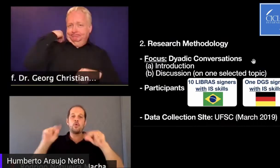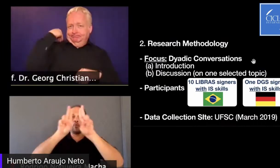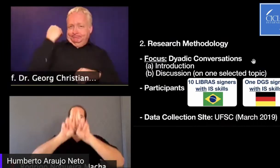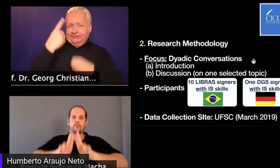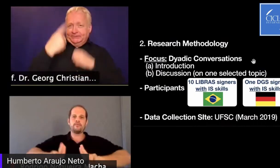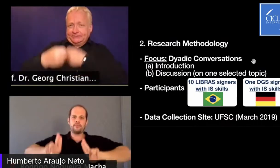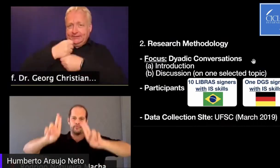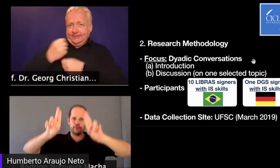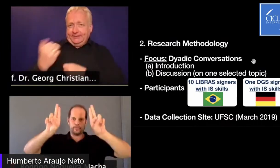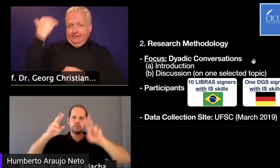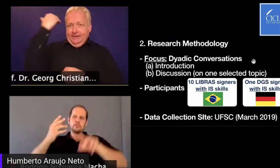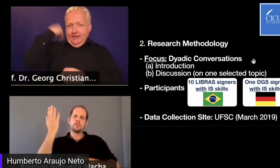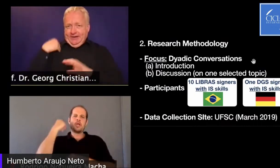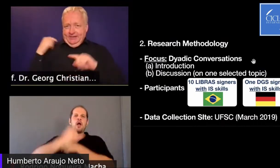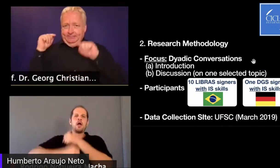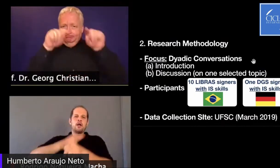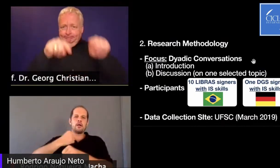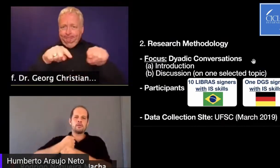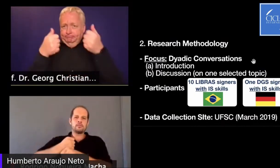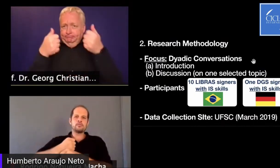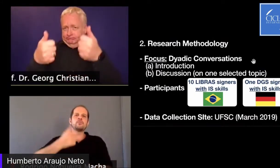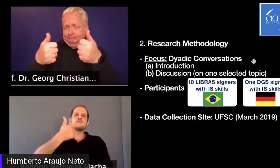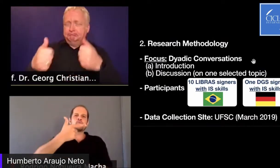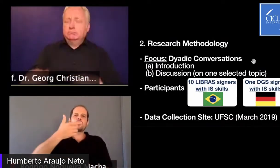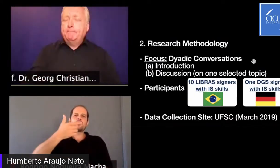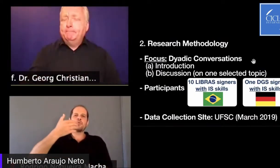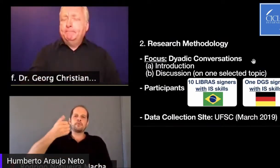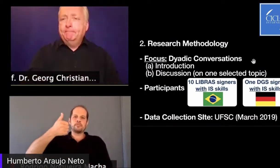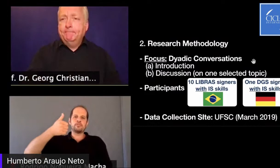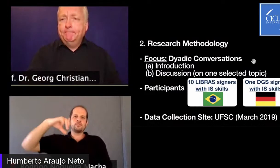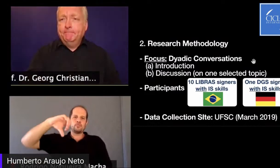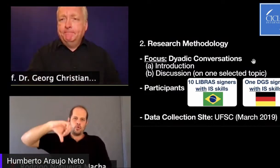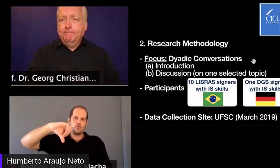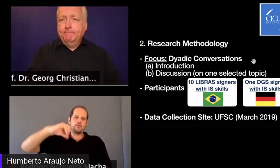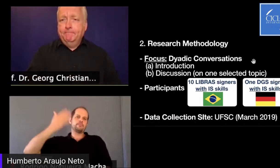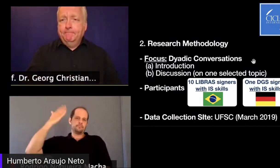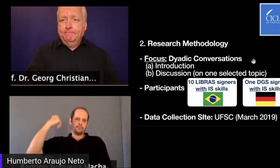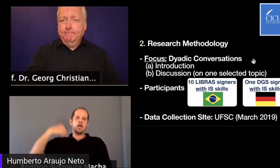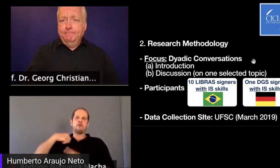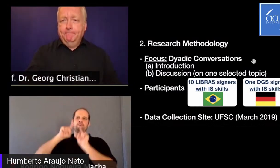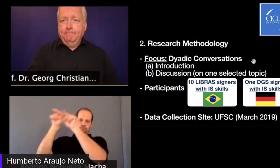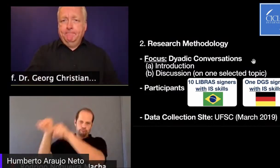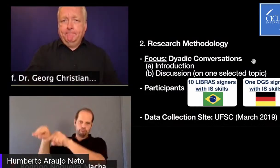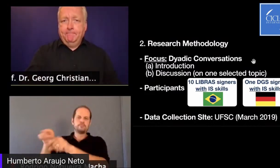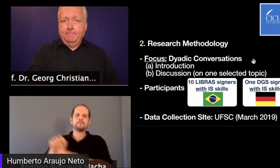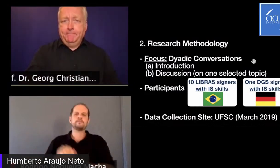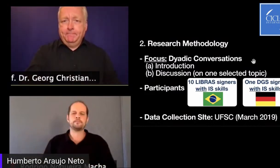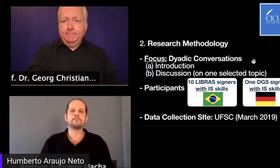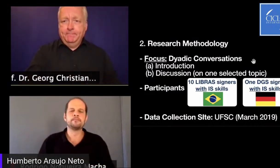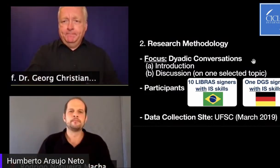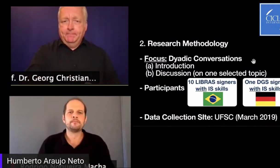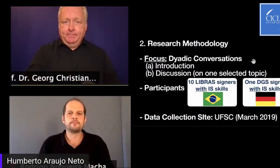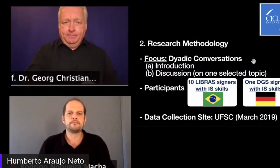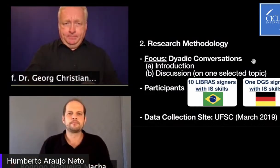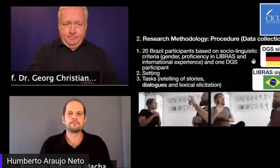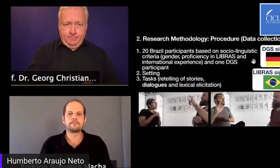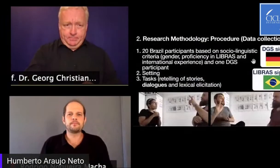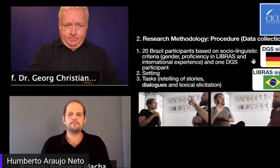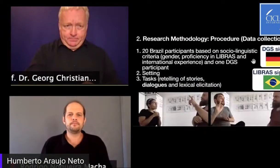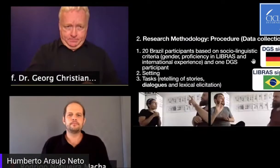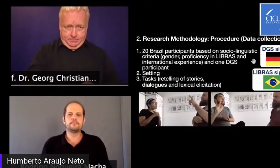participantes. Isso aconteceu lá na UFSC, em Florianópolis. Em 2019, nós